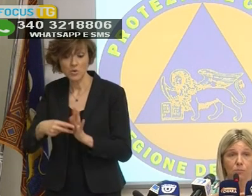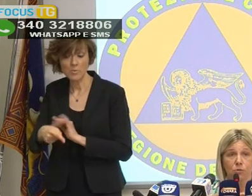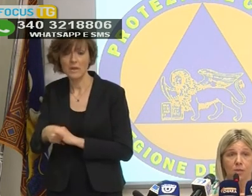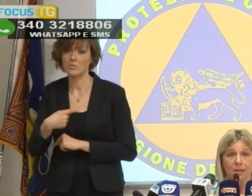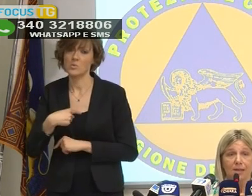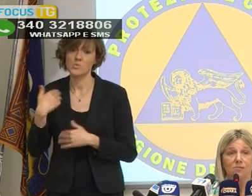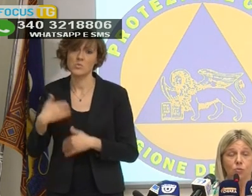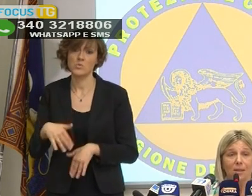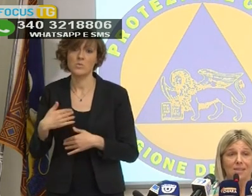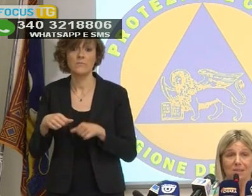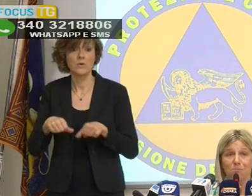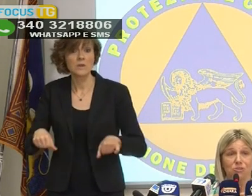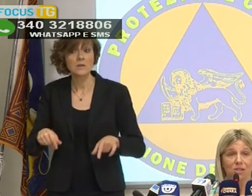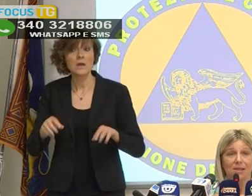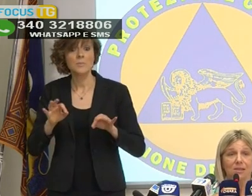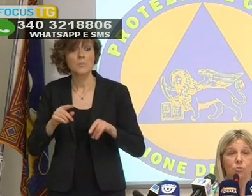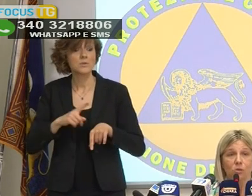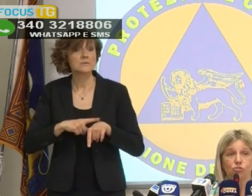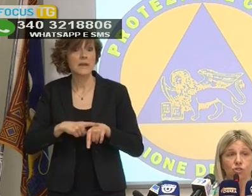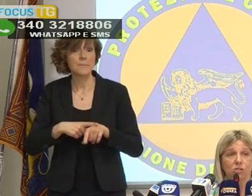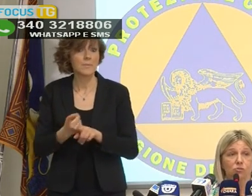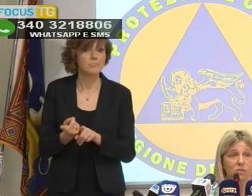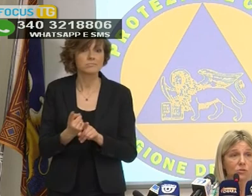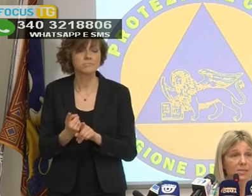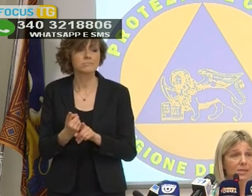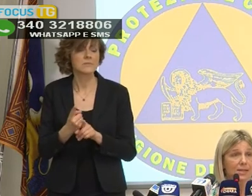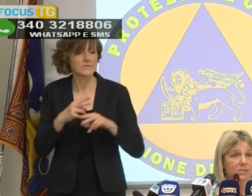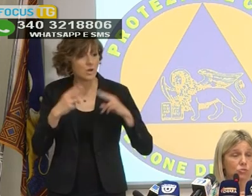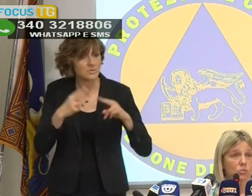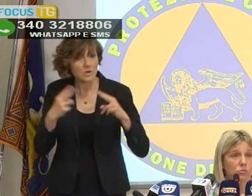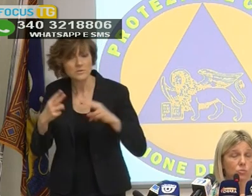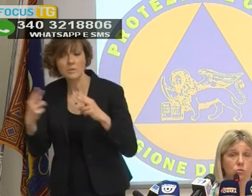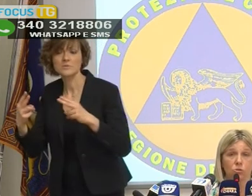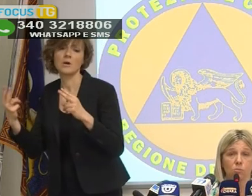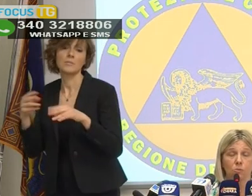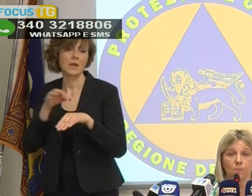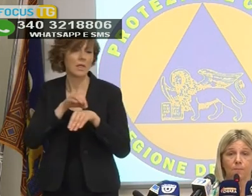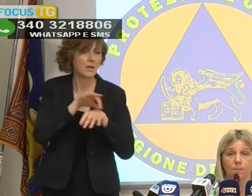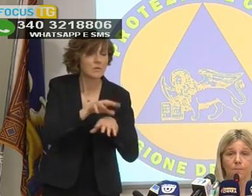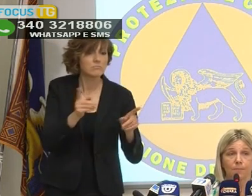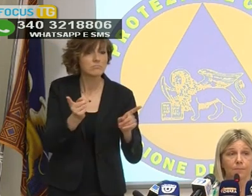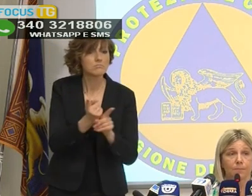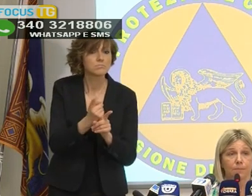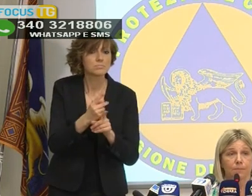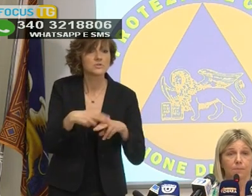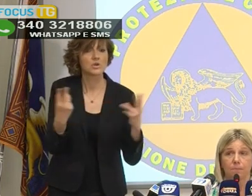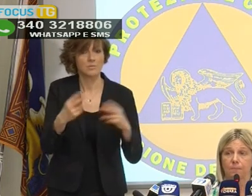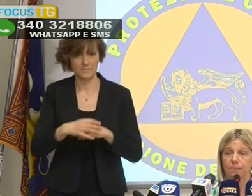fondamentale proprio nell'individuare in tempi celeri quando ci dovessero essere cluster o situazioni di questo tipo.